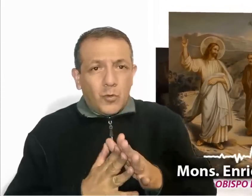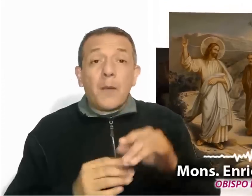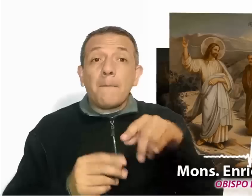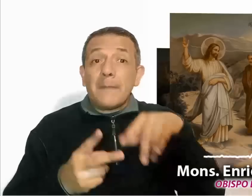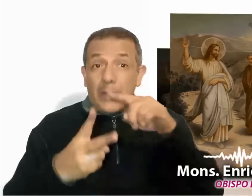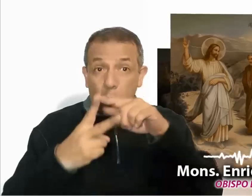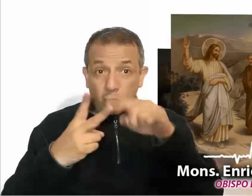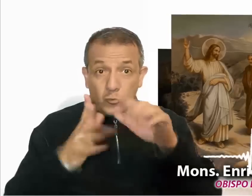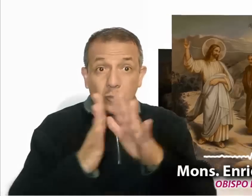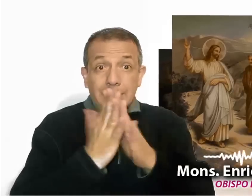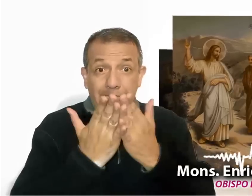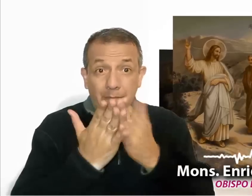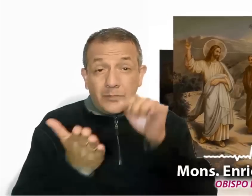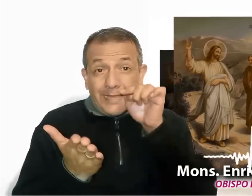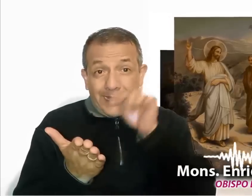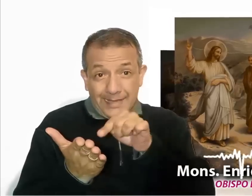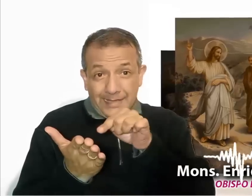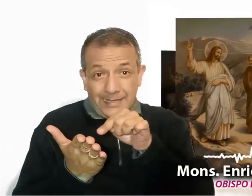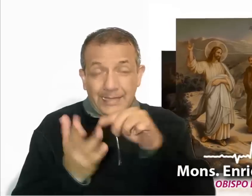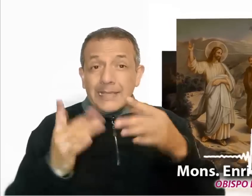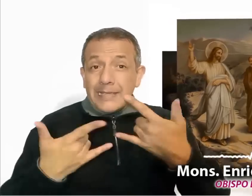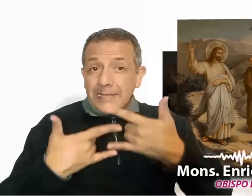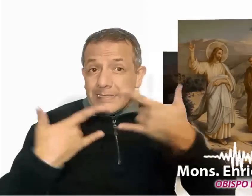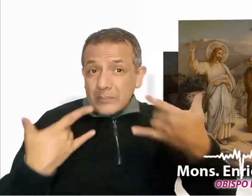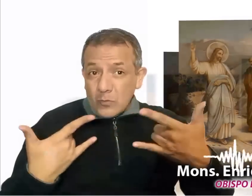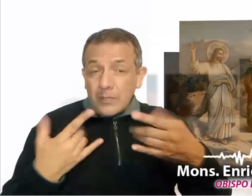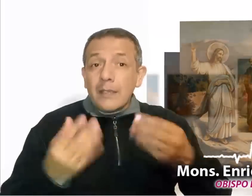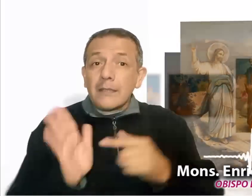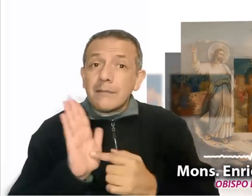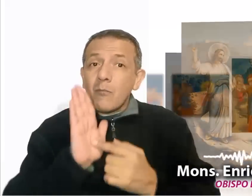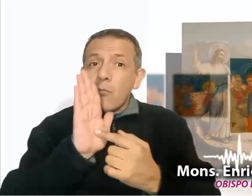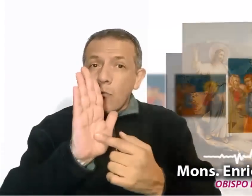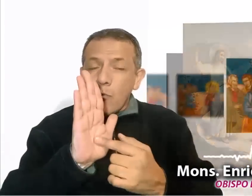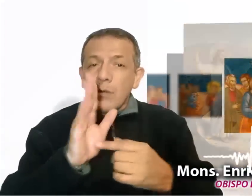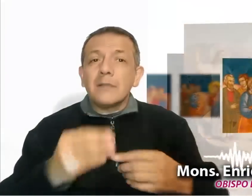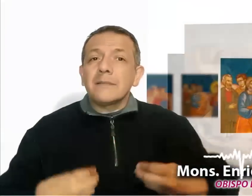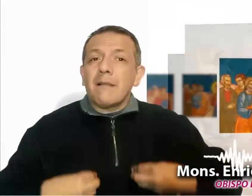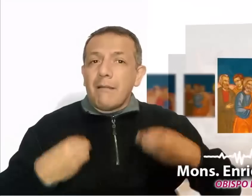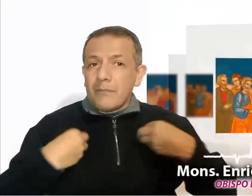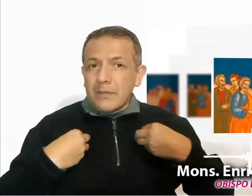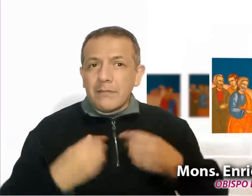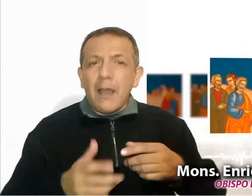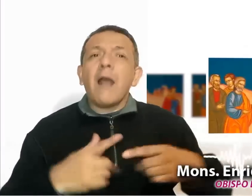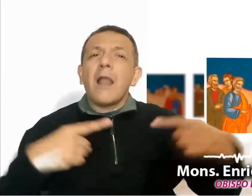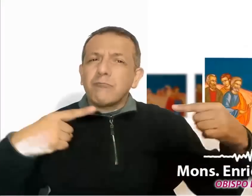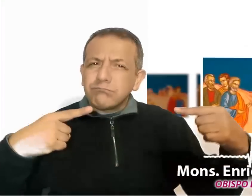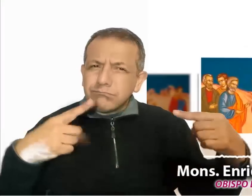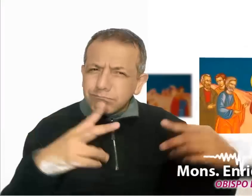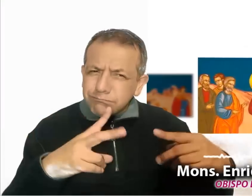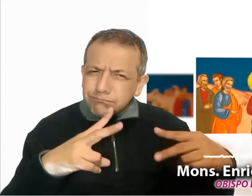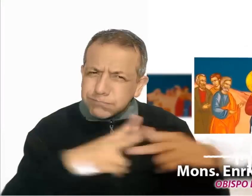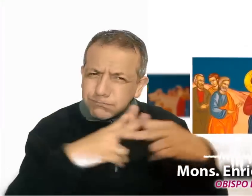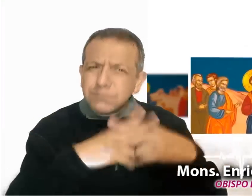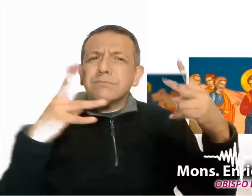ser rigurosamente históricos, presentan la vida con todas sus facetas: luchas, ambiciones,